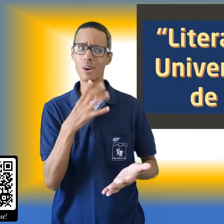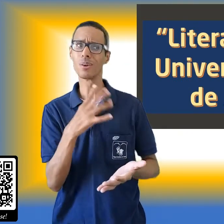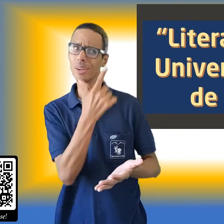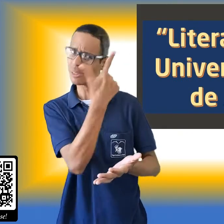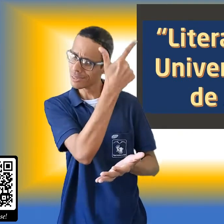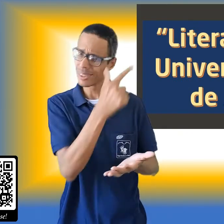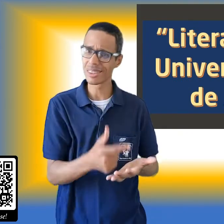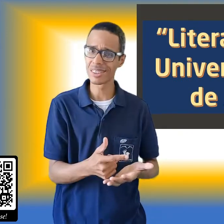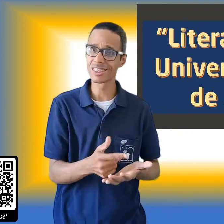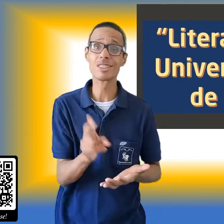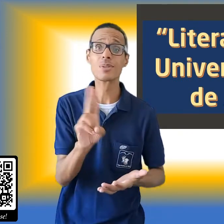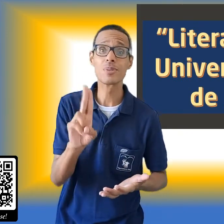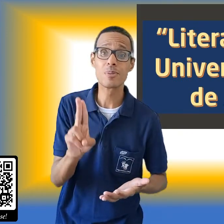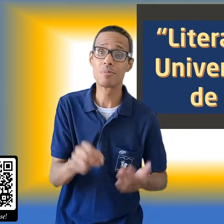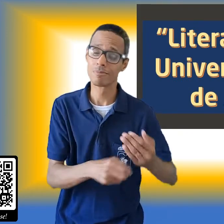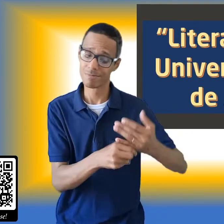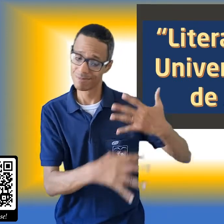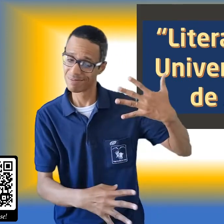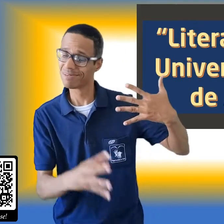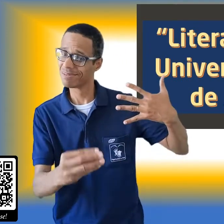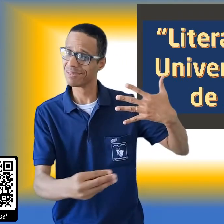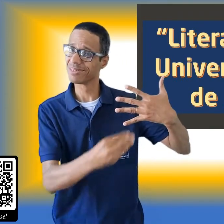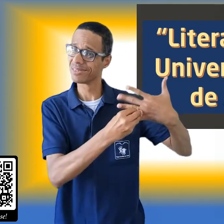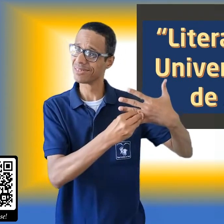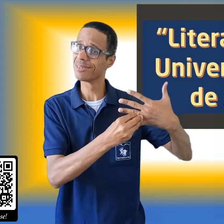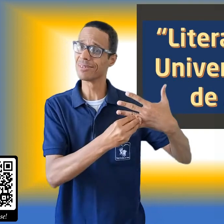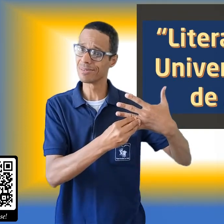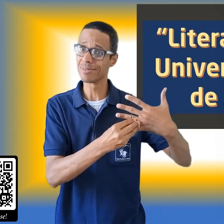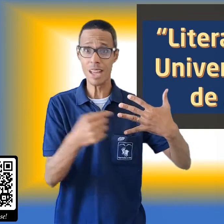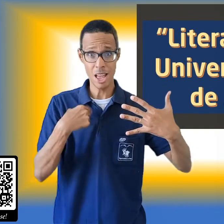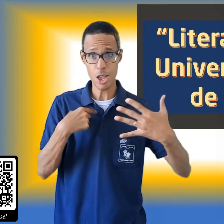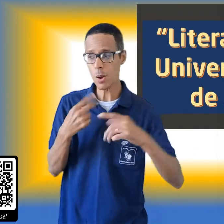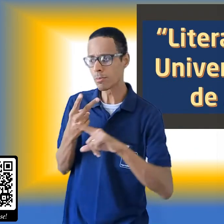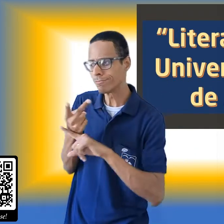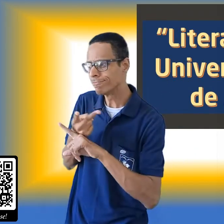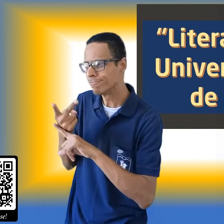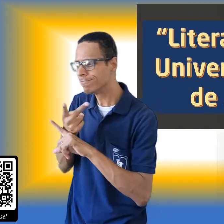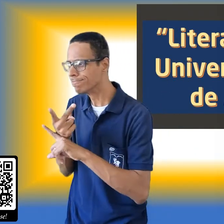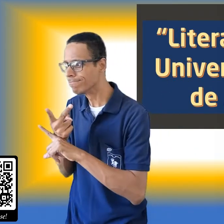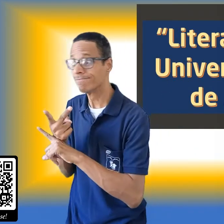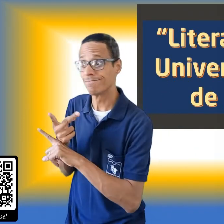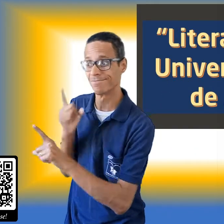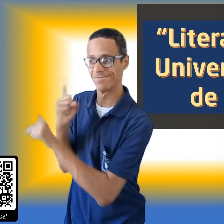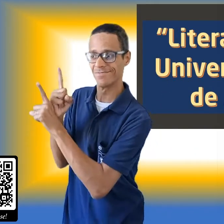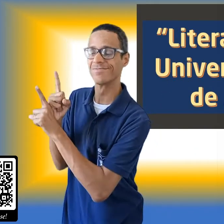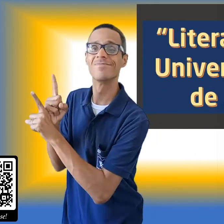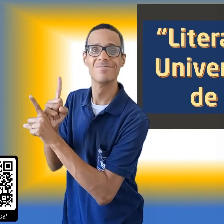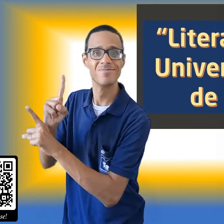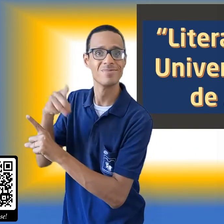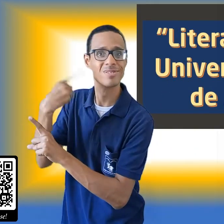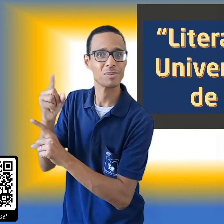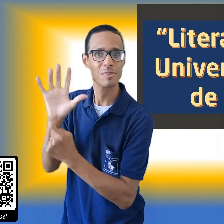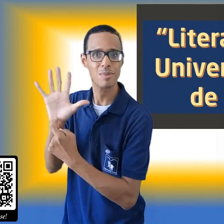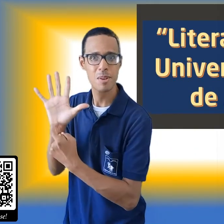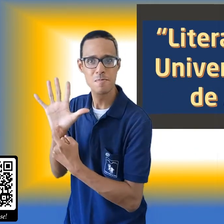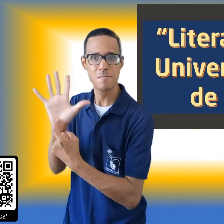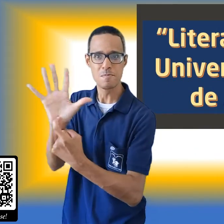por aqui, deixe o nome dele nos comentários. Assim que eu encontrá-lo, com certeza, ele aparecerá